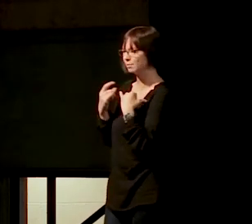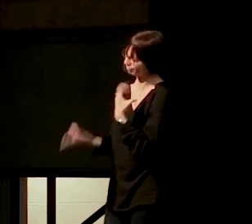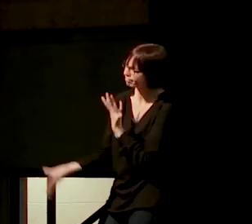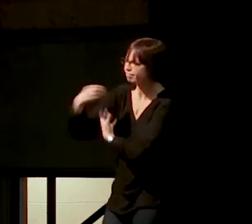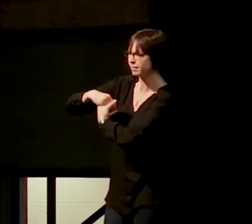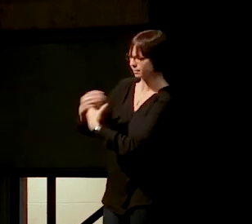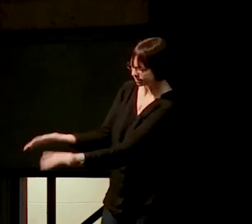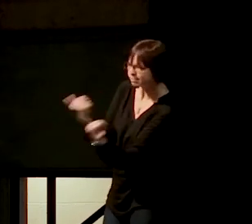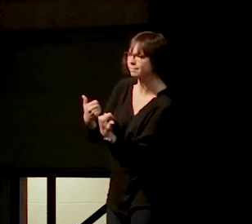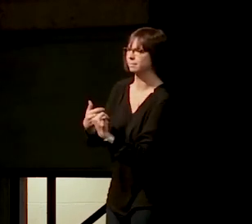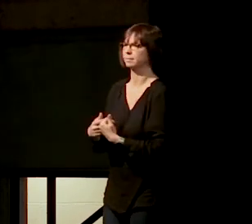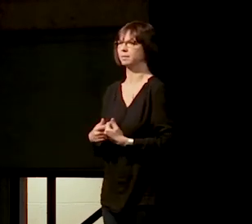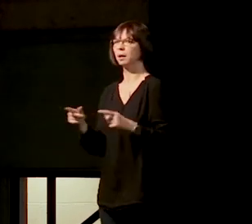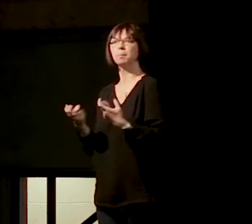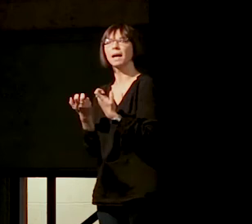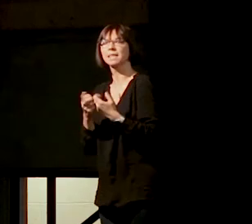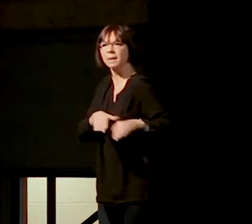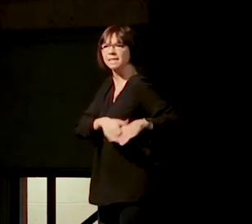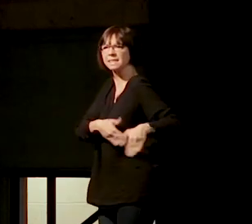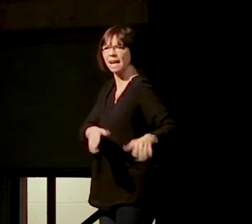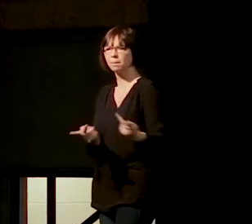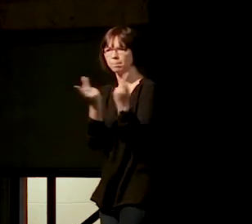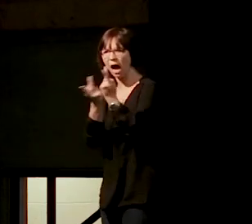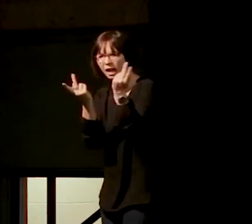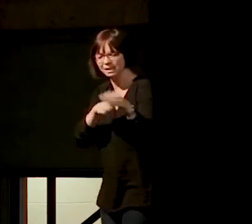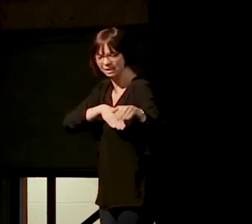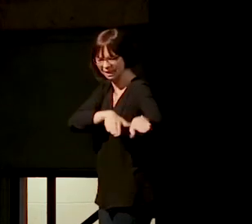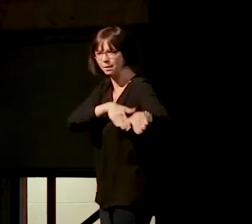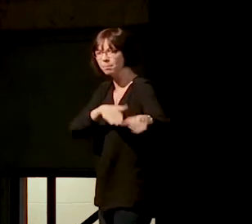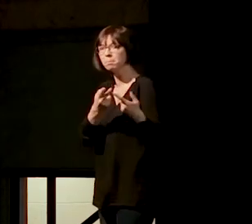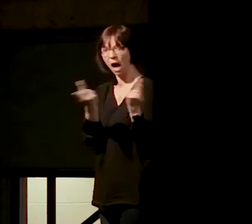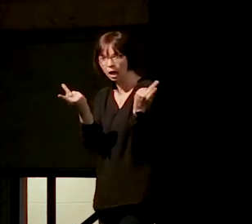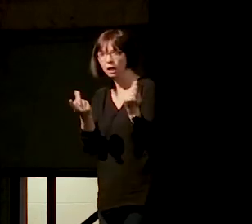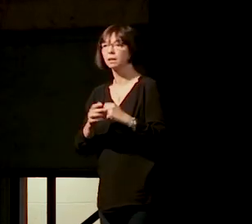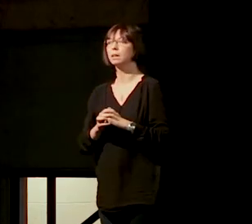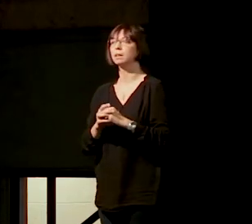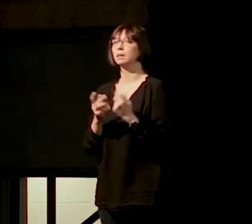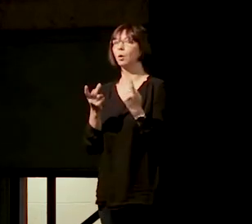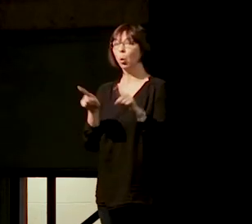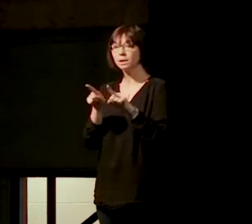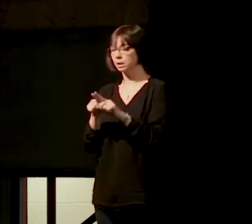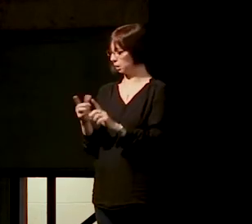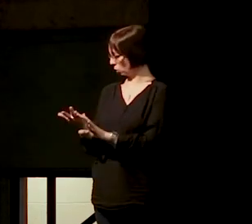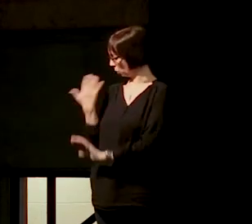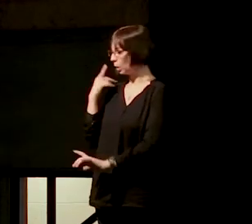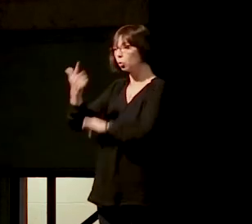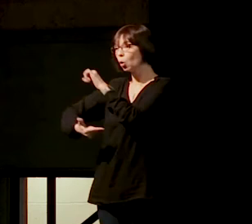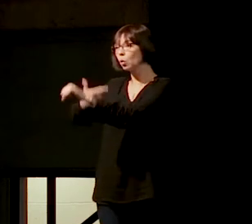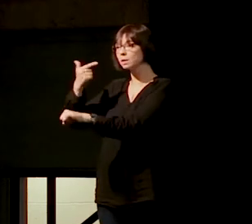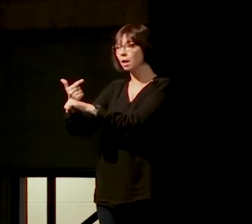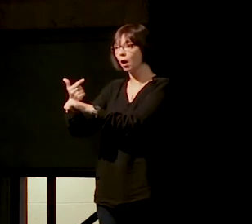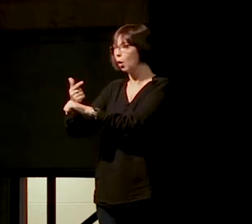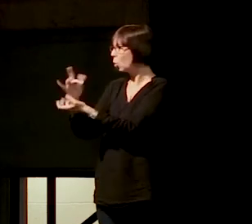encore, dont le skatepark est le probant exemple. C'est former gratuitement, depuis 2 ans, au premier secours, tous les